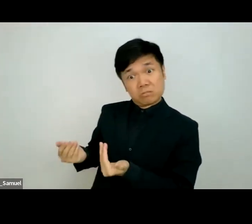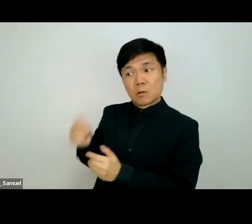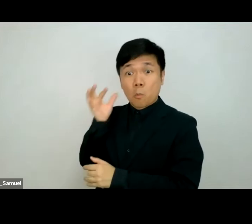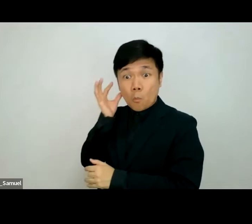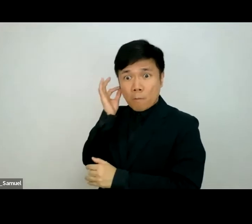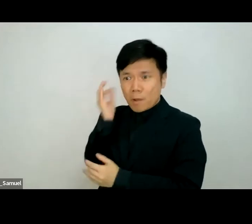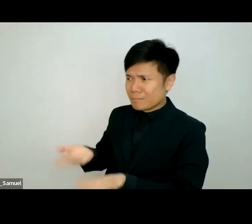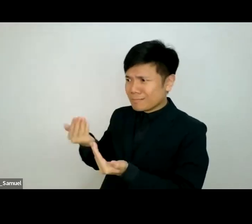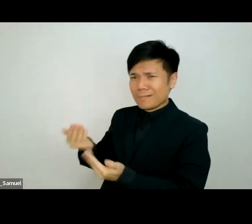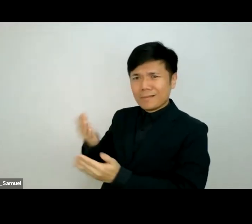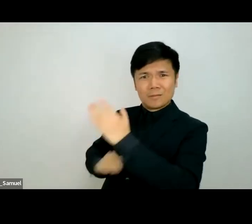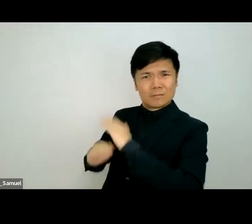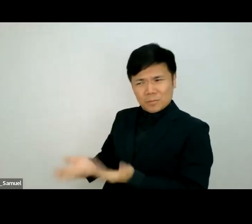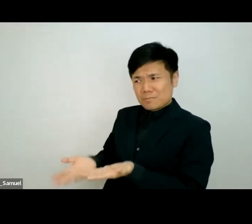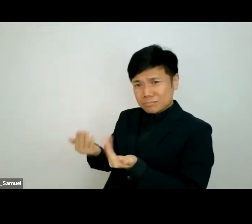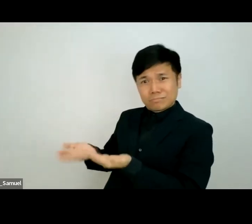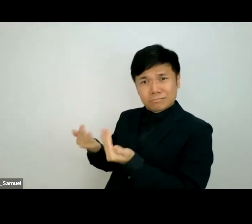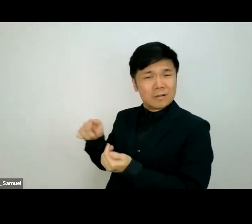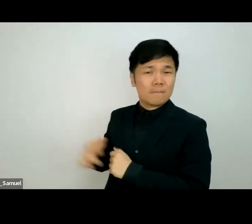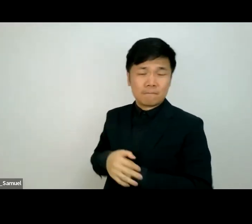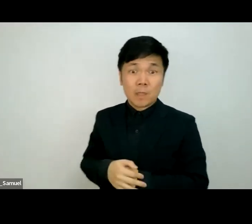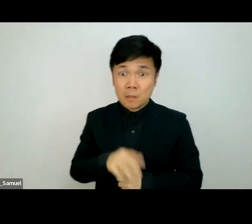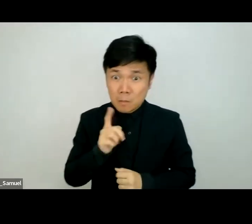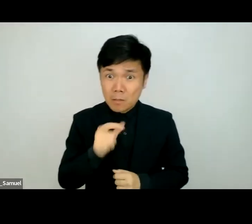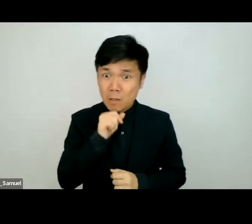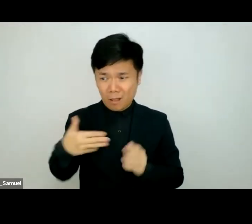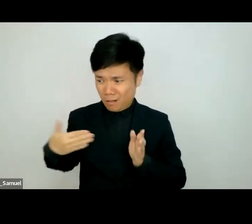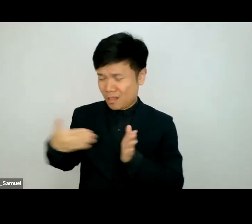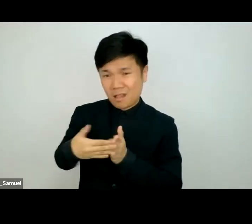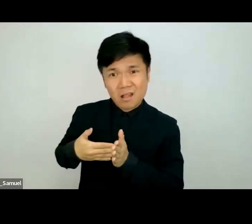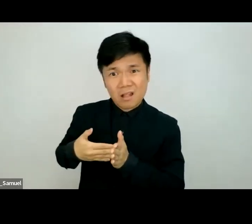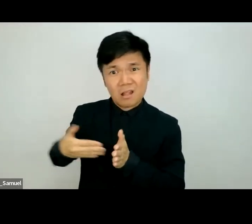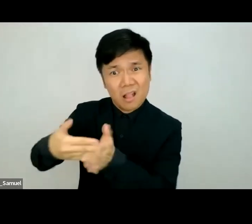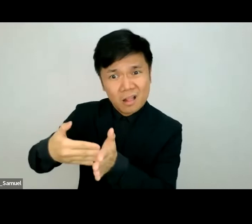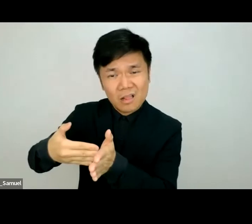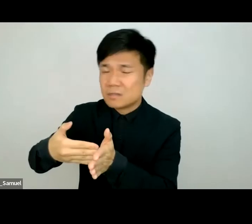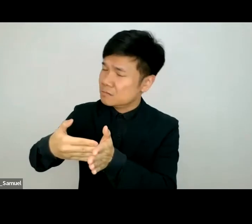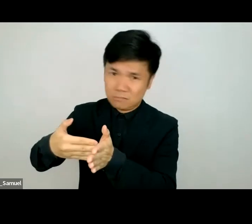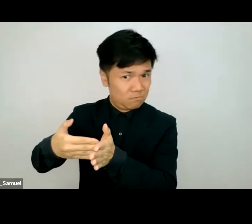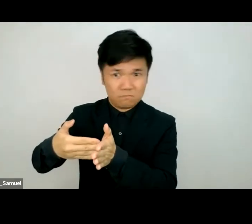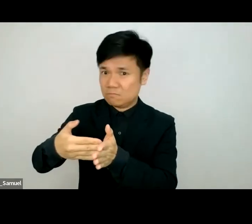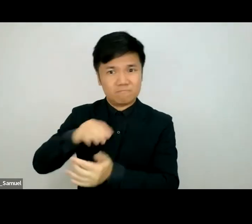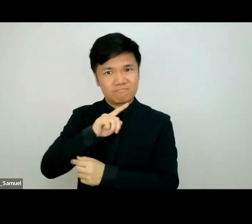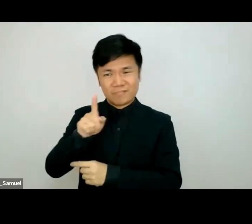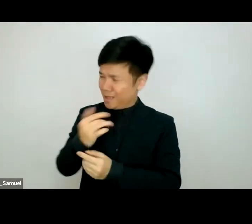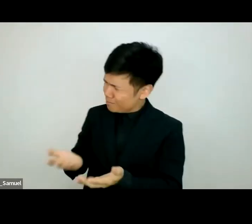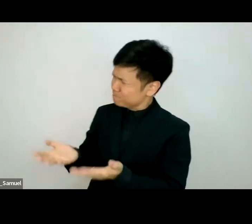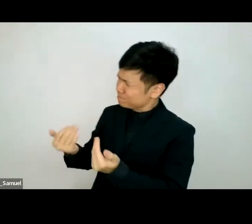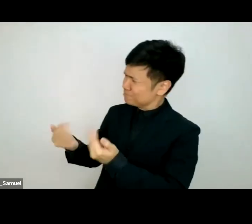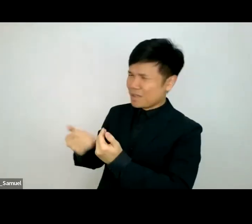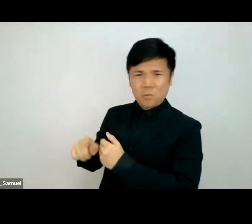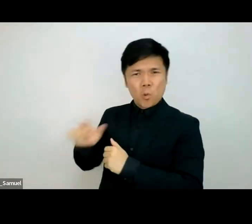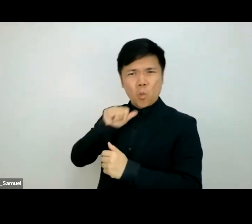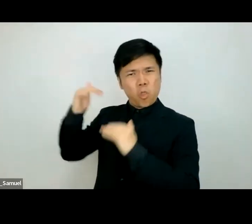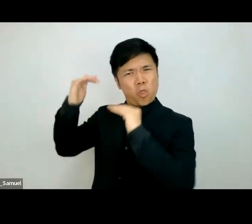du changement. Il faut accroître nos actions et nos activités objectives pour avancer